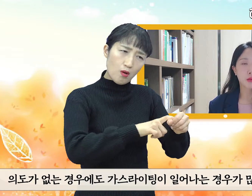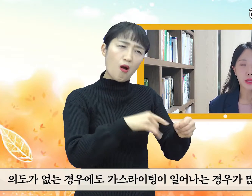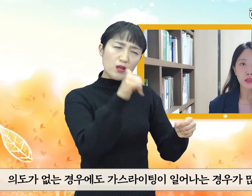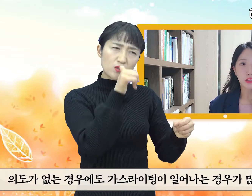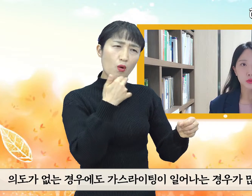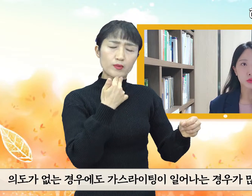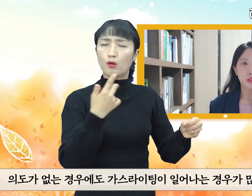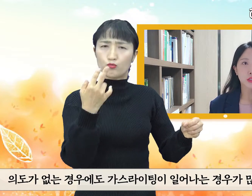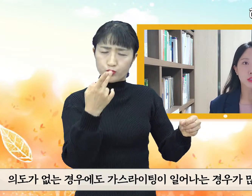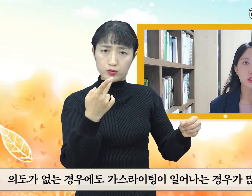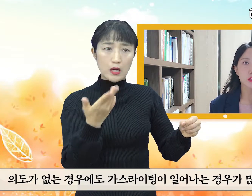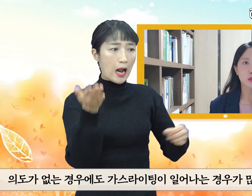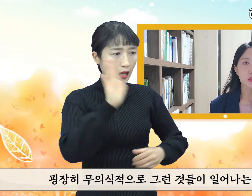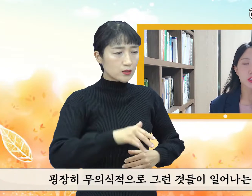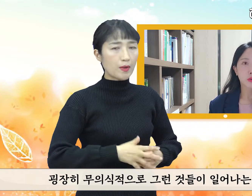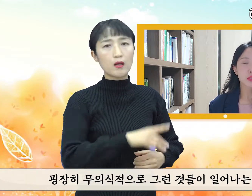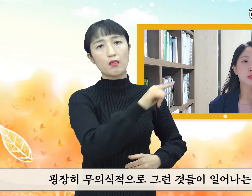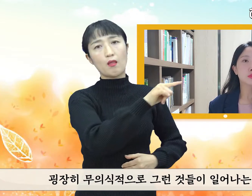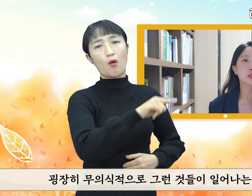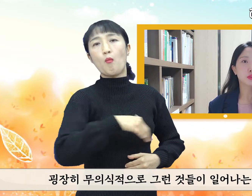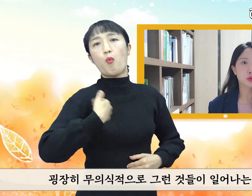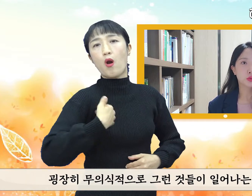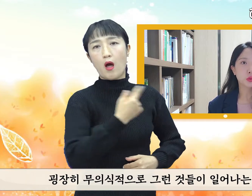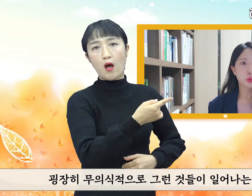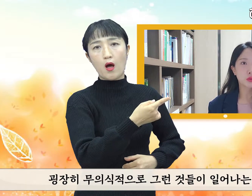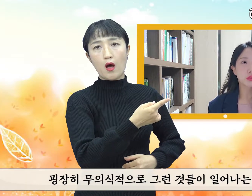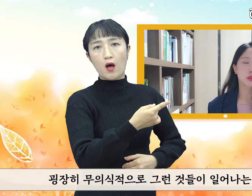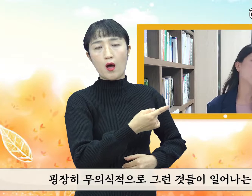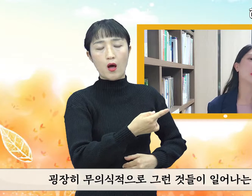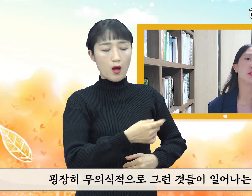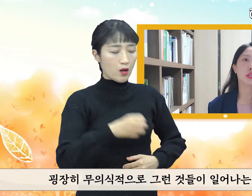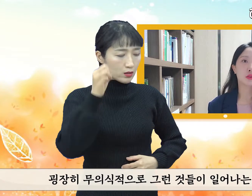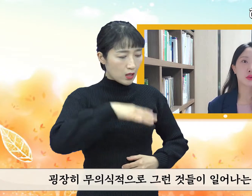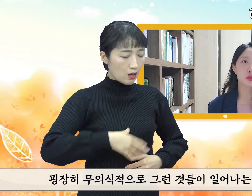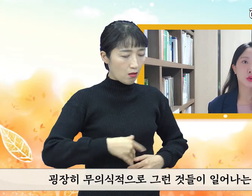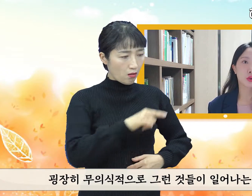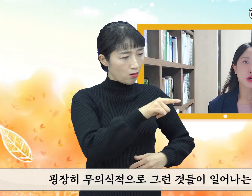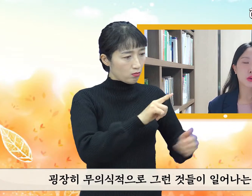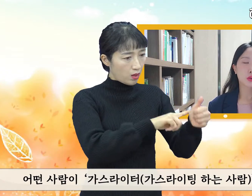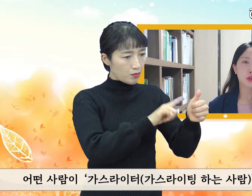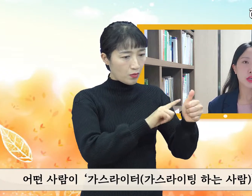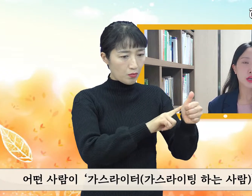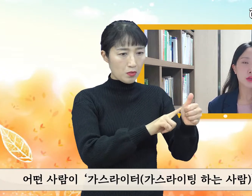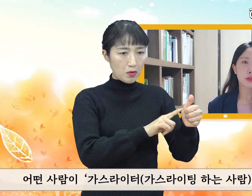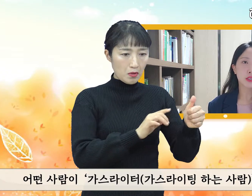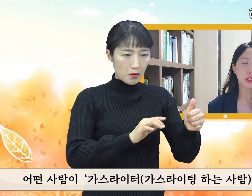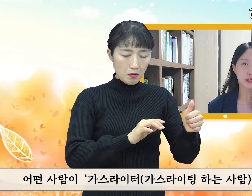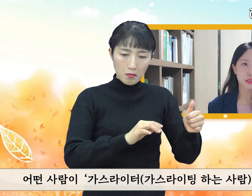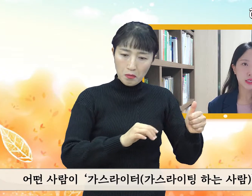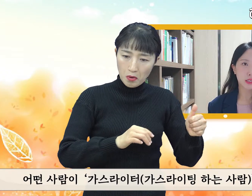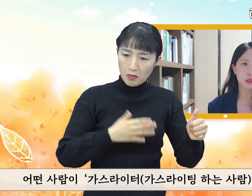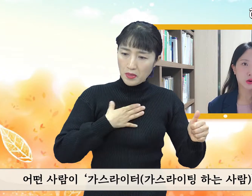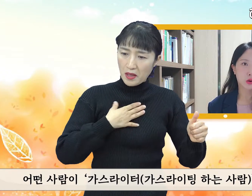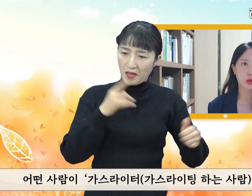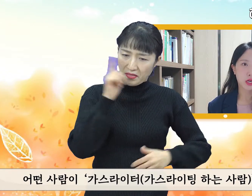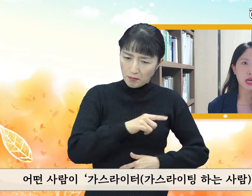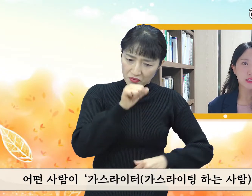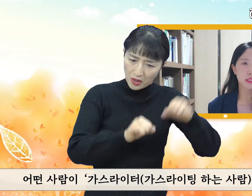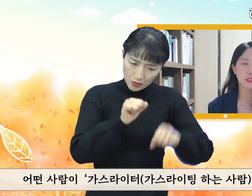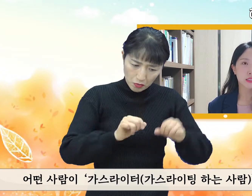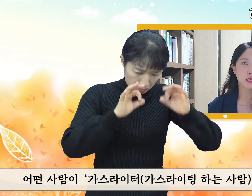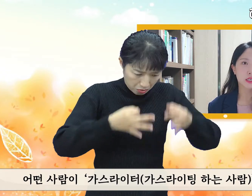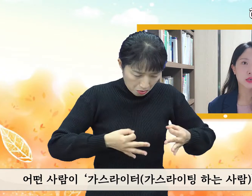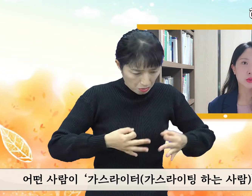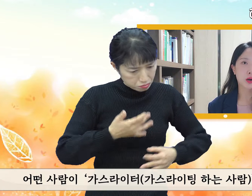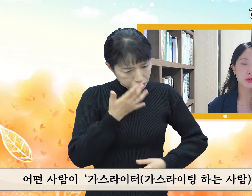경우가 많다라고 저는 생각을 해요. 그러니까 굉장히 무의식적으로 그런 것들이 일어나는 거죠. 그러니까 어떤 사람이 이 가스라이터, 그러니까